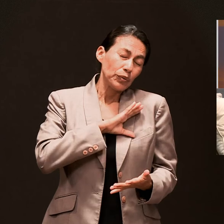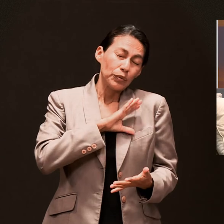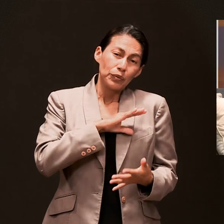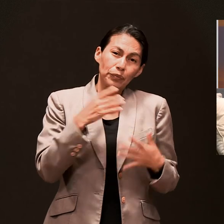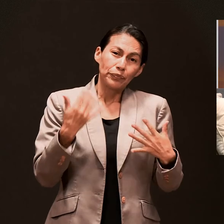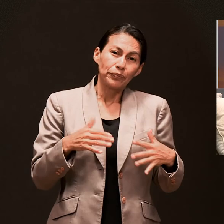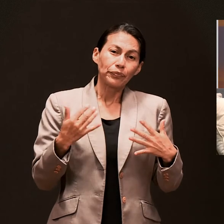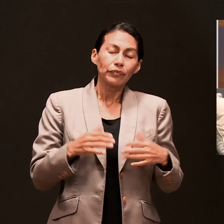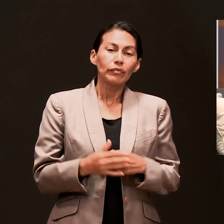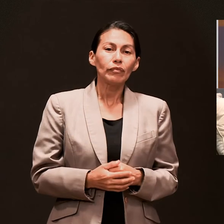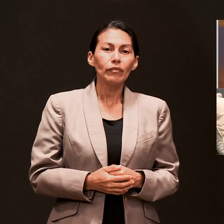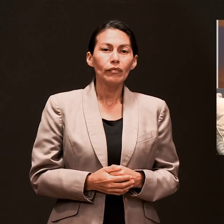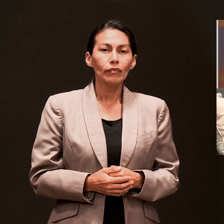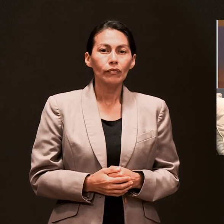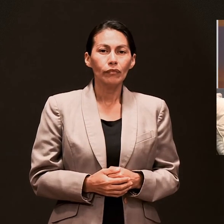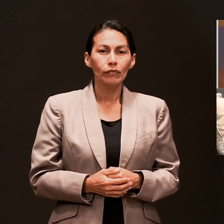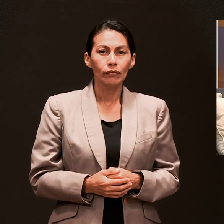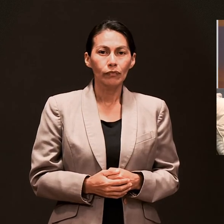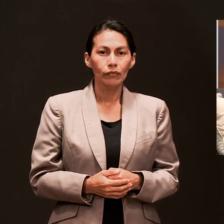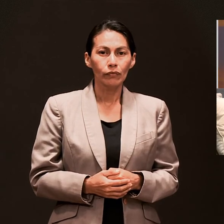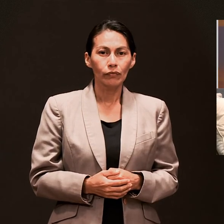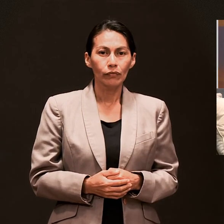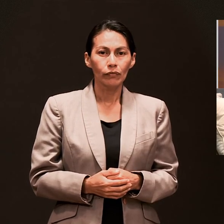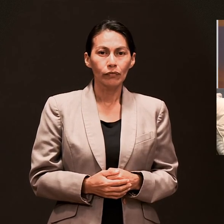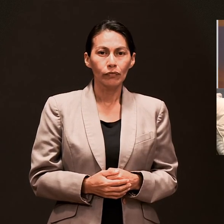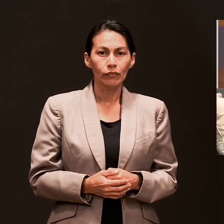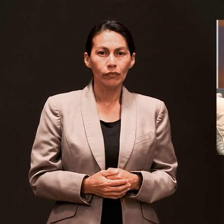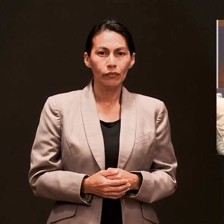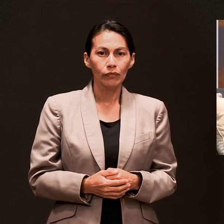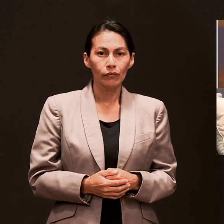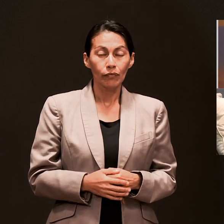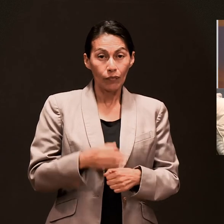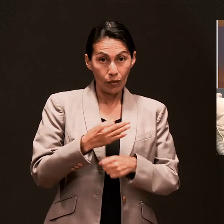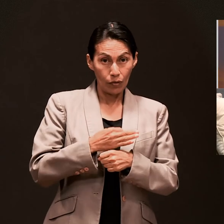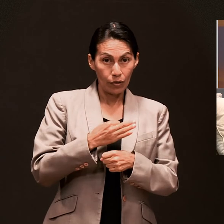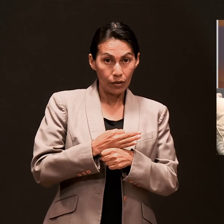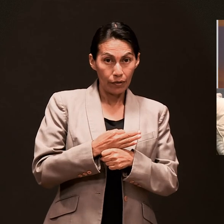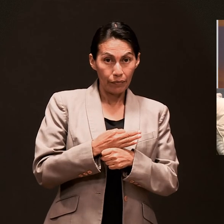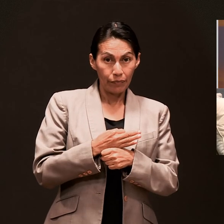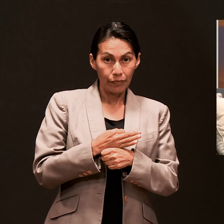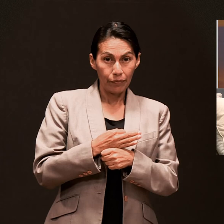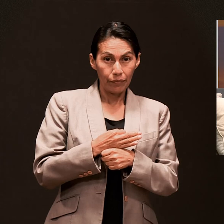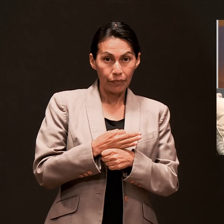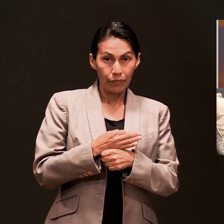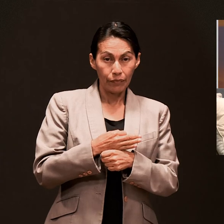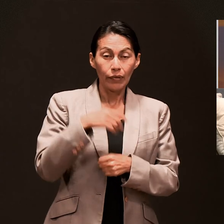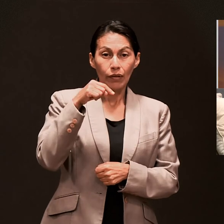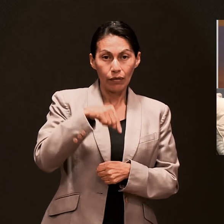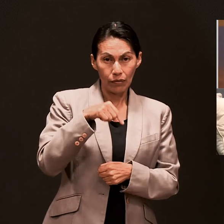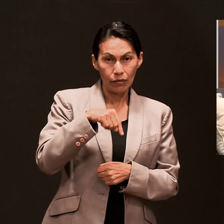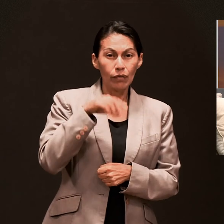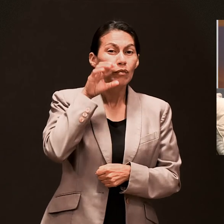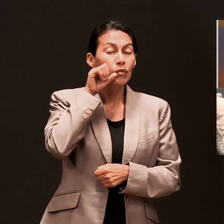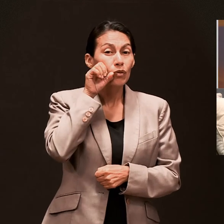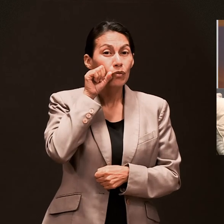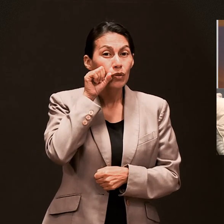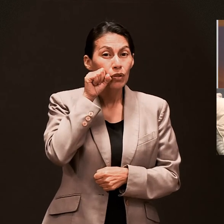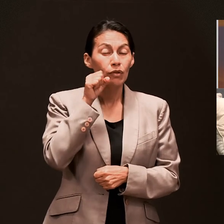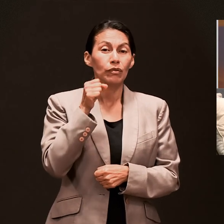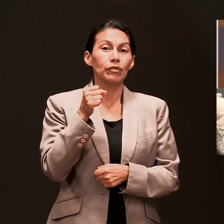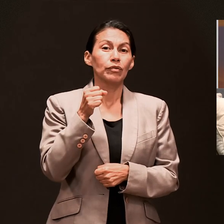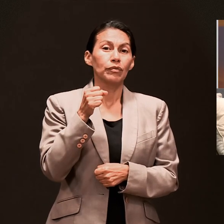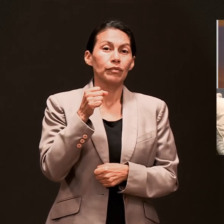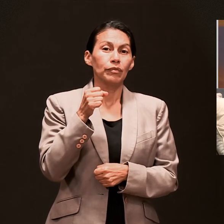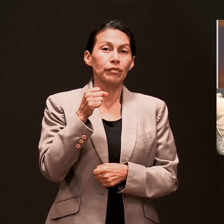que amo con todo mi corazón Y pues ahora estoy aquí en